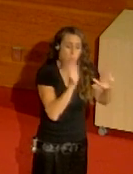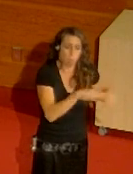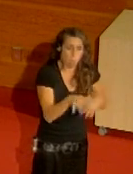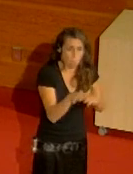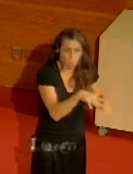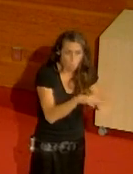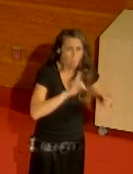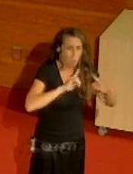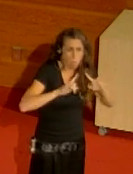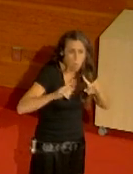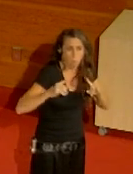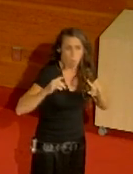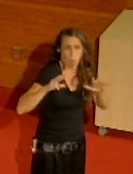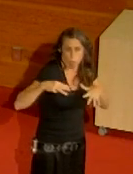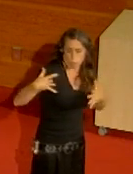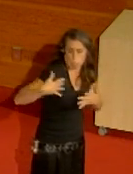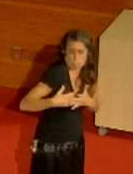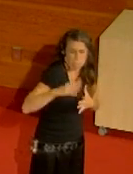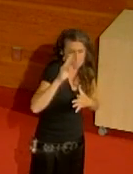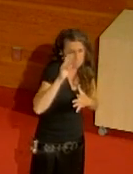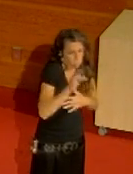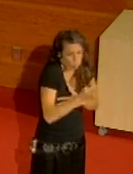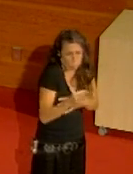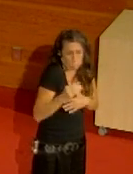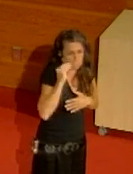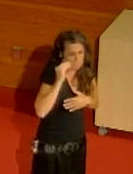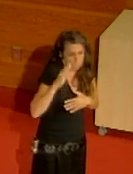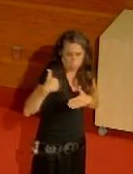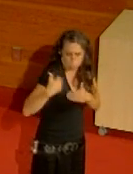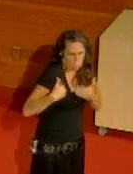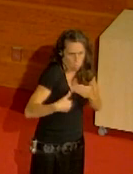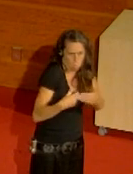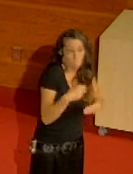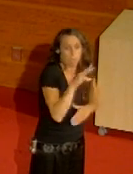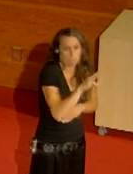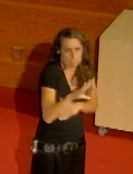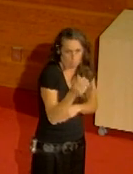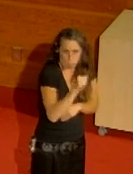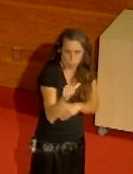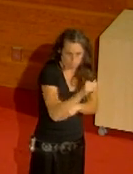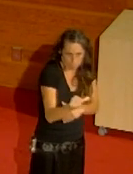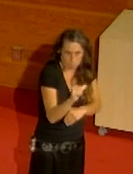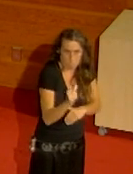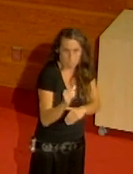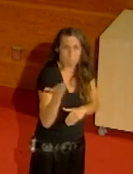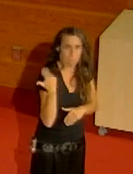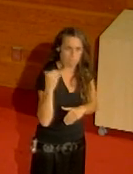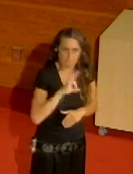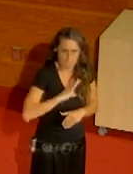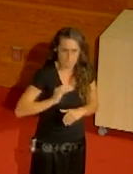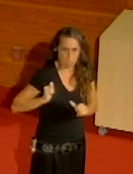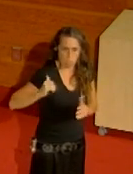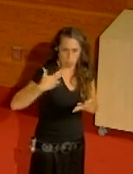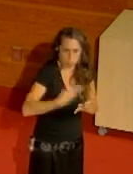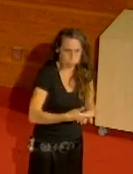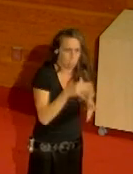últimos ocho meses creo que ya van a cumplir 35 semanas consecutivas de protestas desde principios de enero es